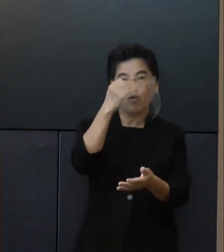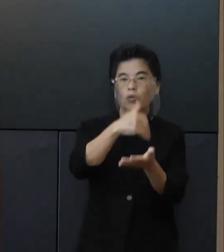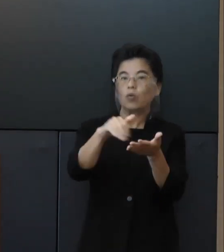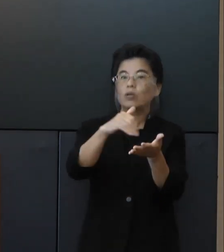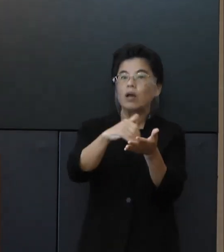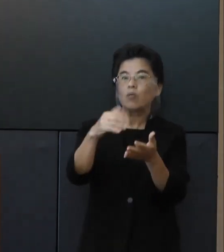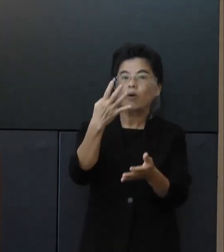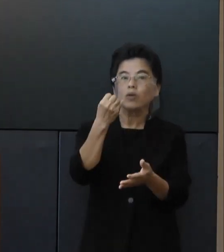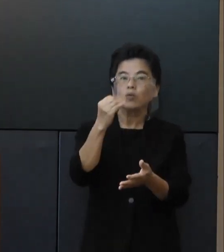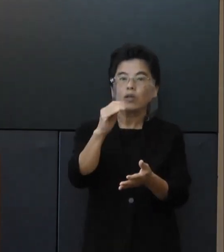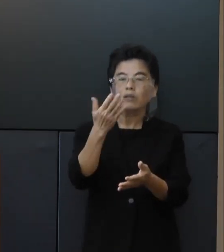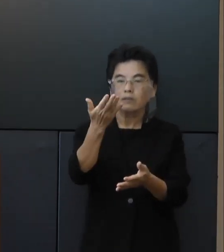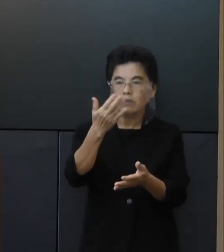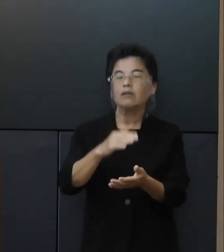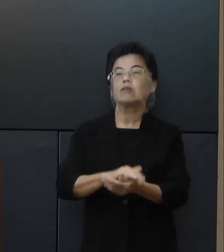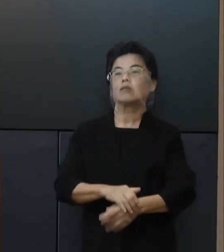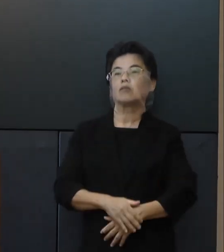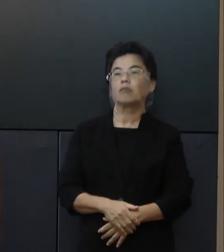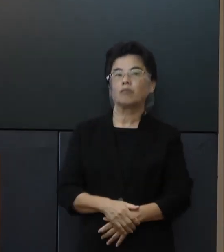ら出ているでしょうか。